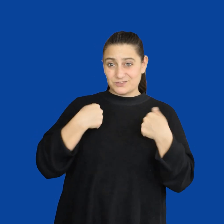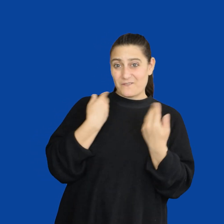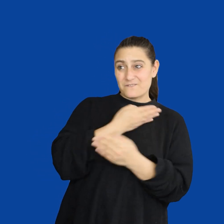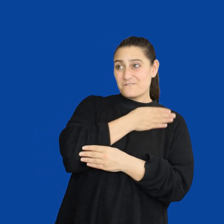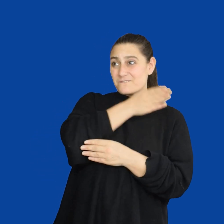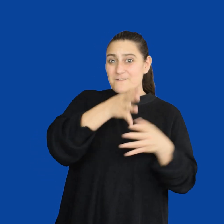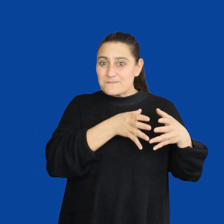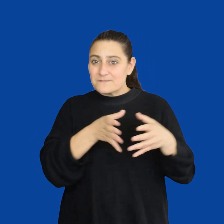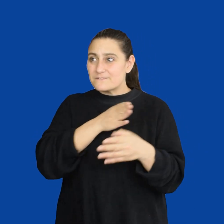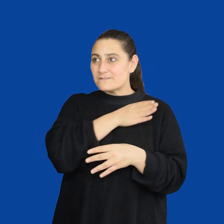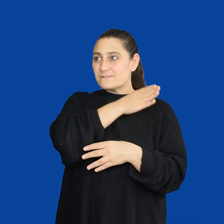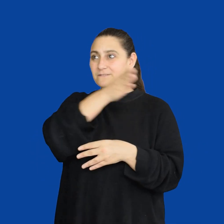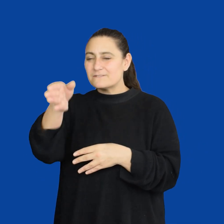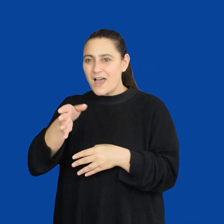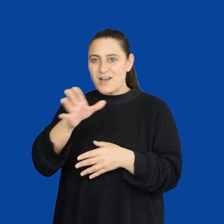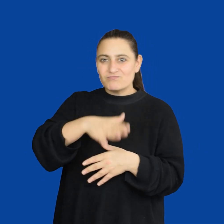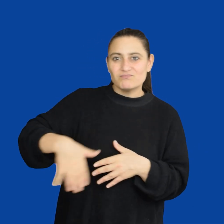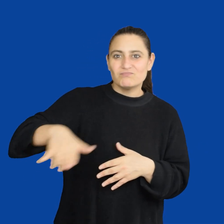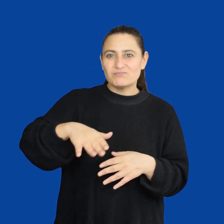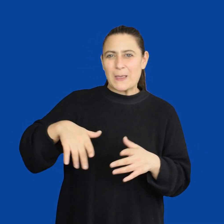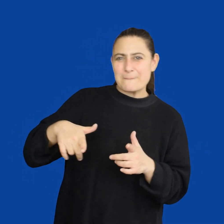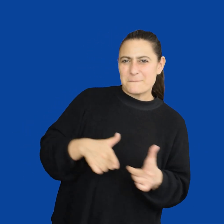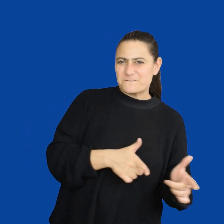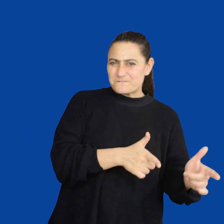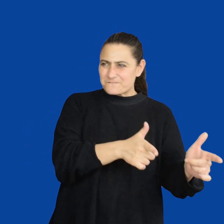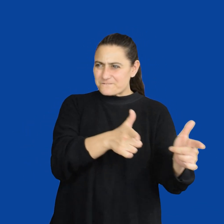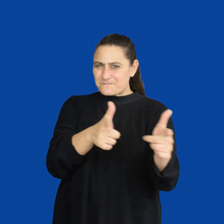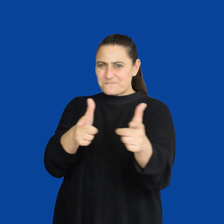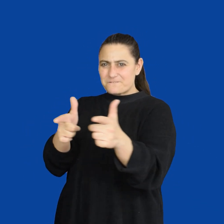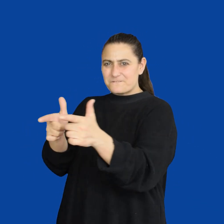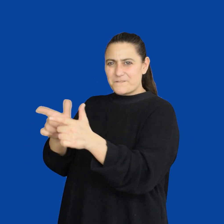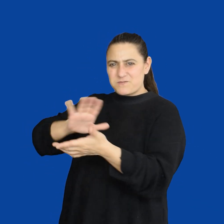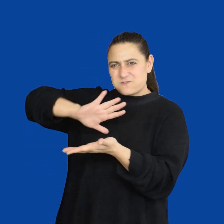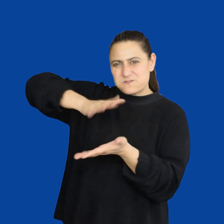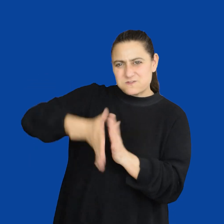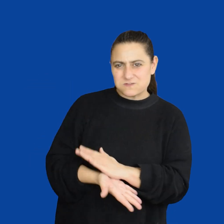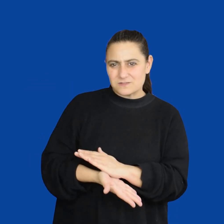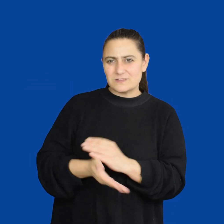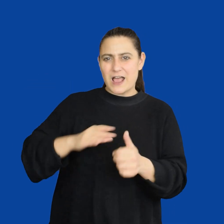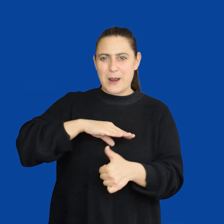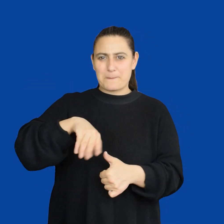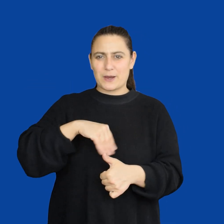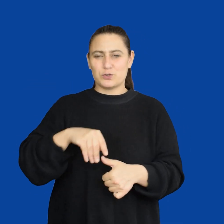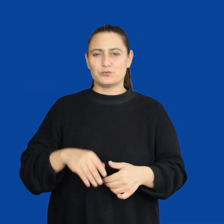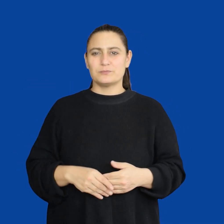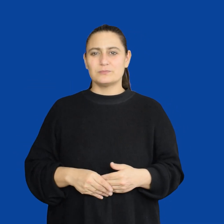rumor de que nuestro batallón se le ordenará pasar por vuestra región si es así, mataremos a todos los armenios